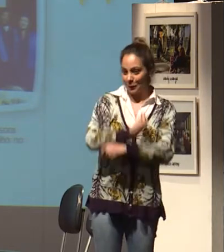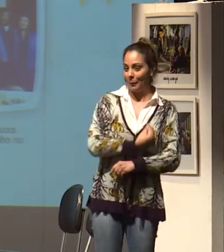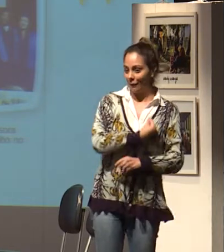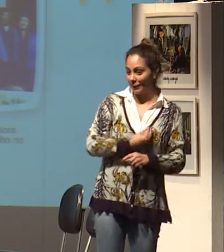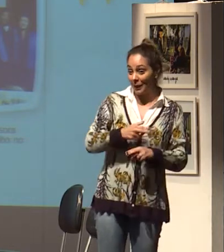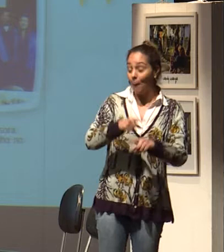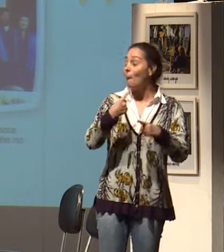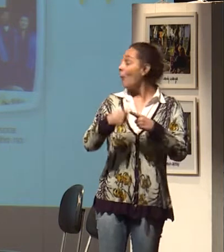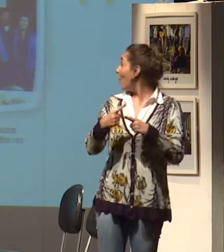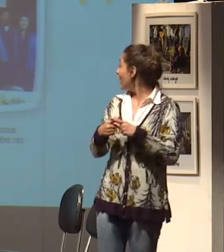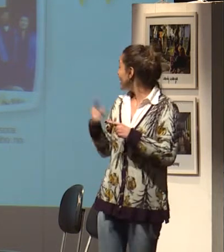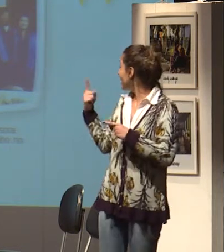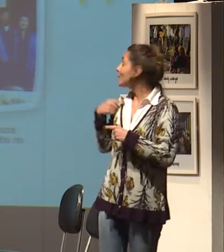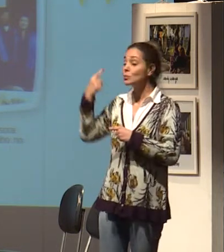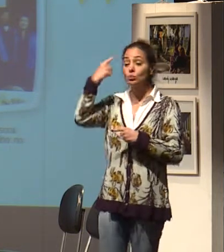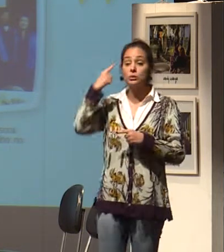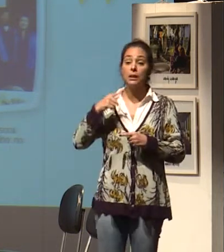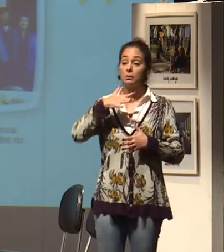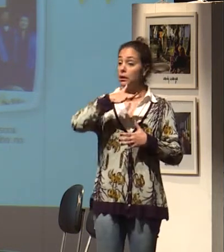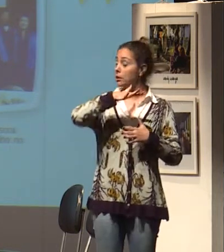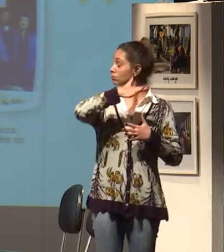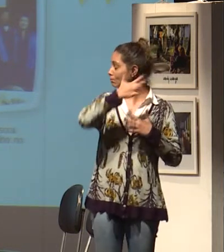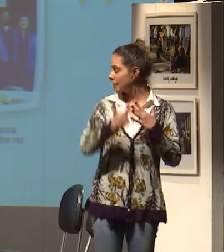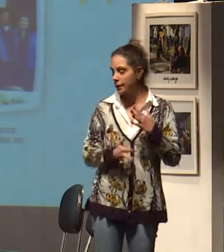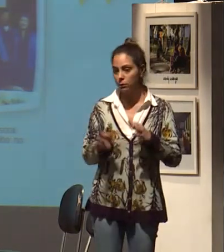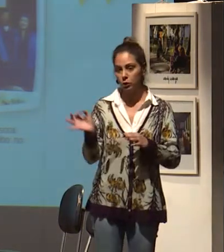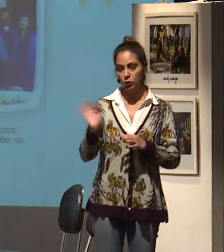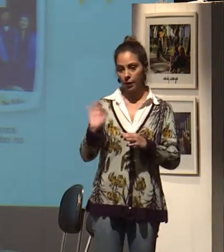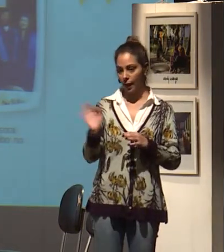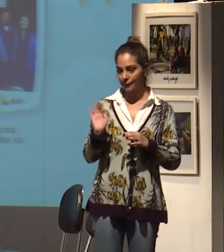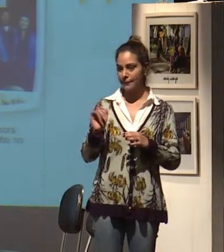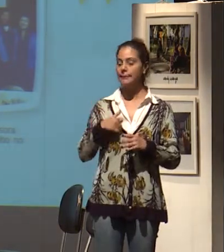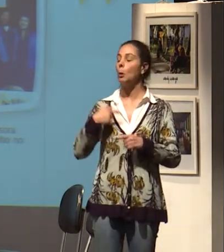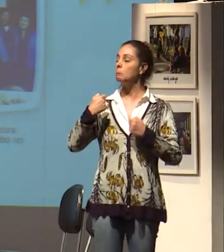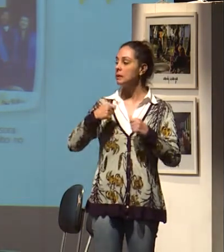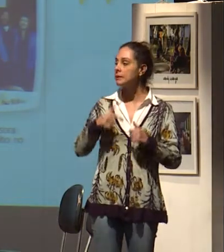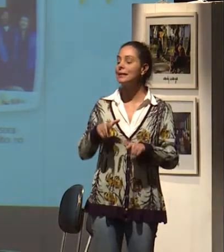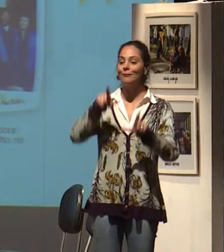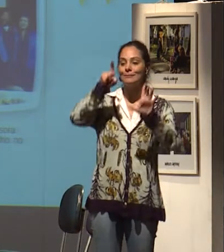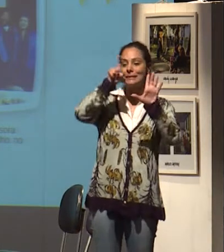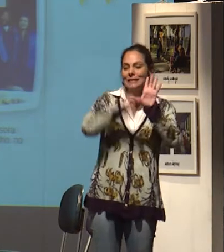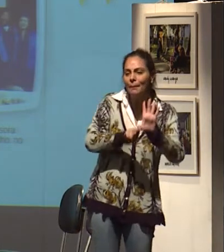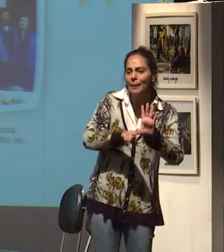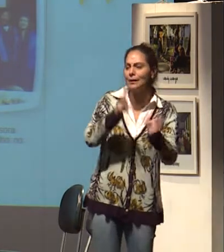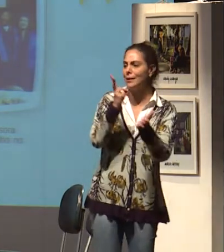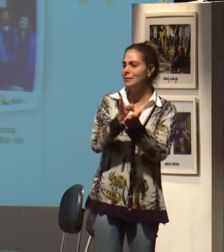mostra um período bem difícil da minha vida, porque foi um período que eu não sabia ainda a língua de sinais, e eu precisava sempre